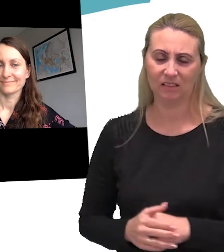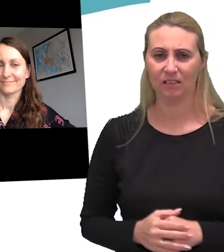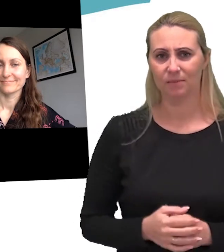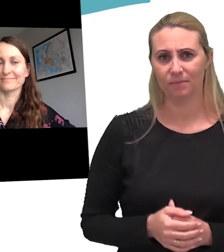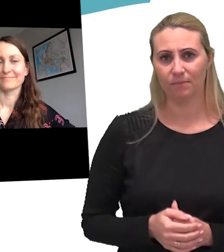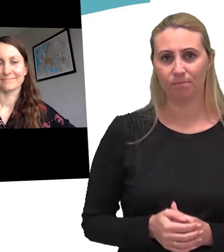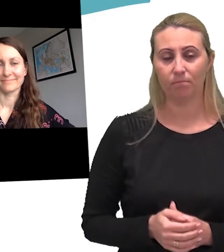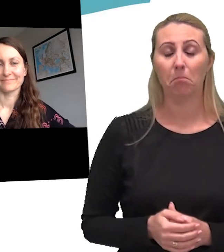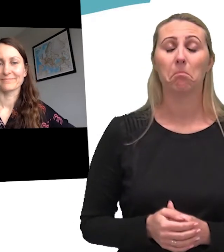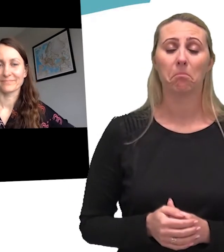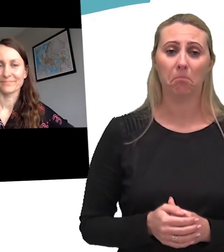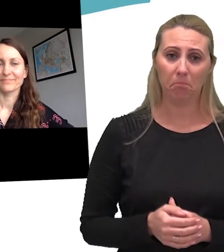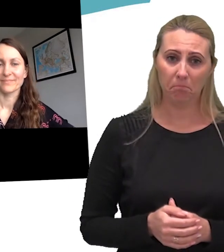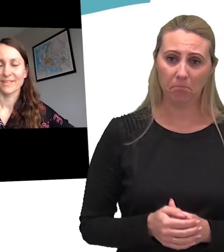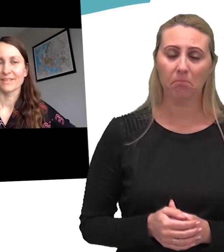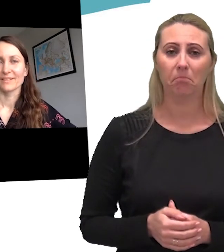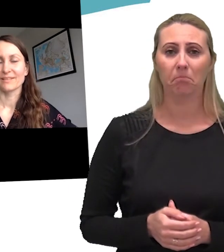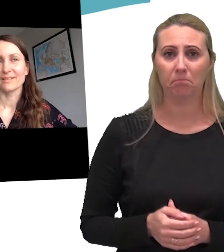taisyti.